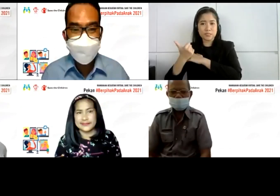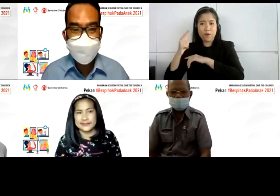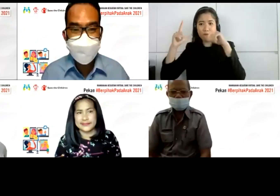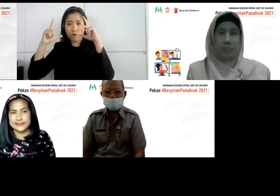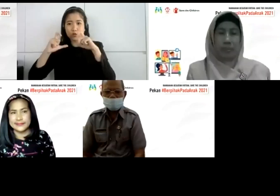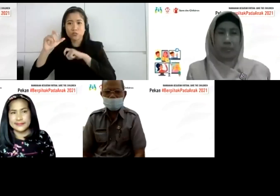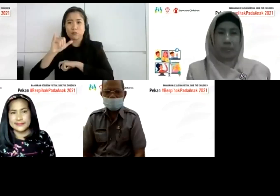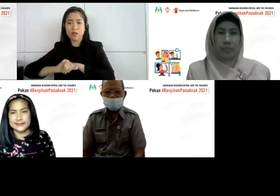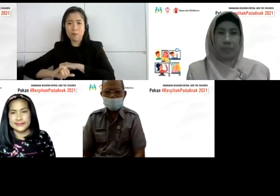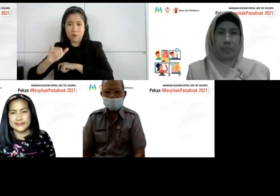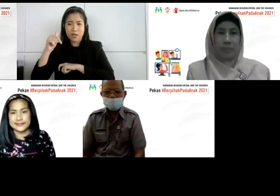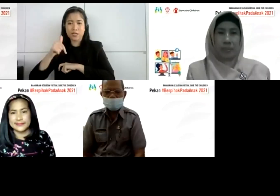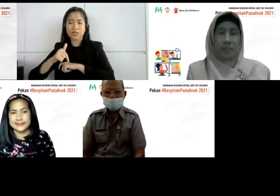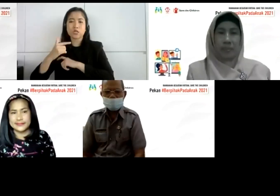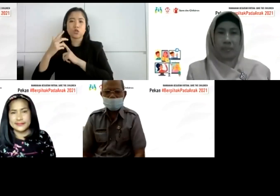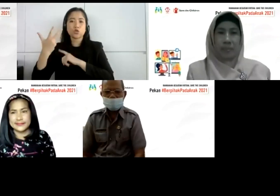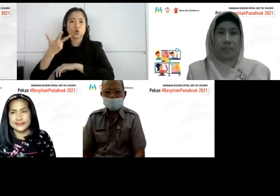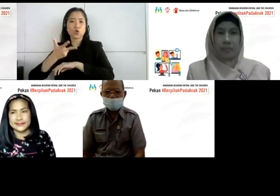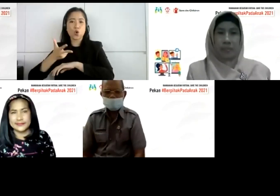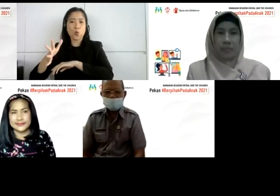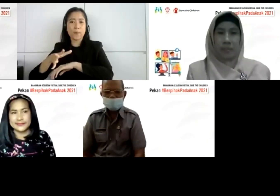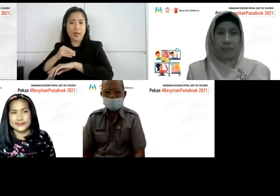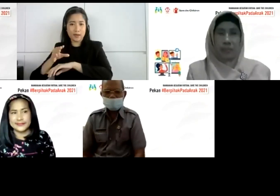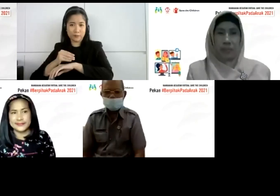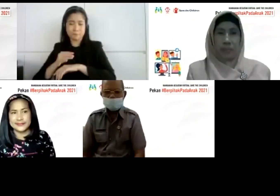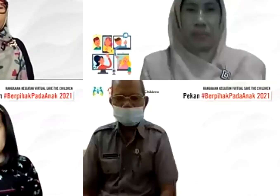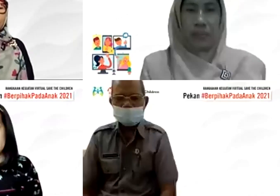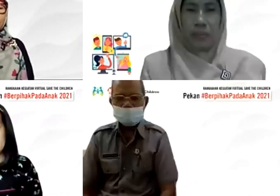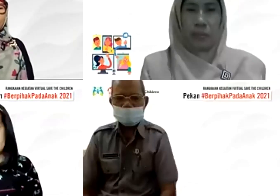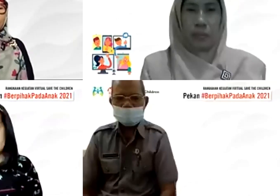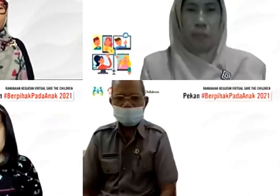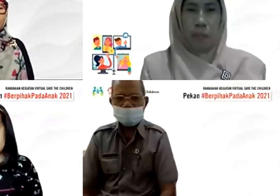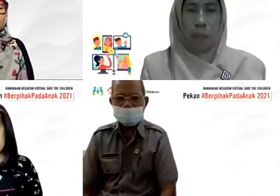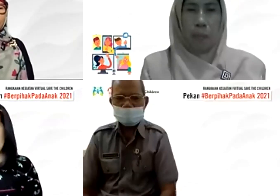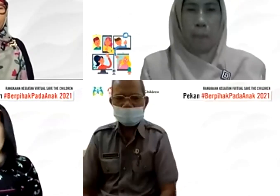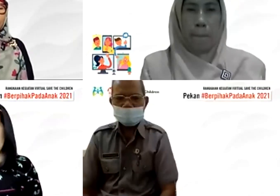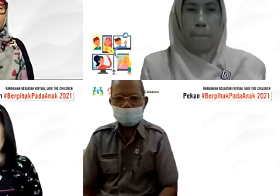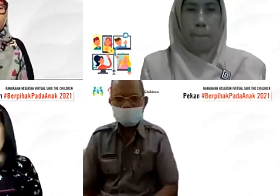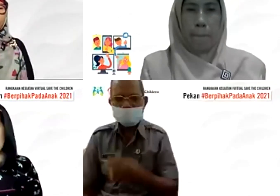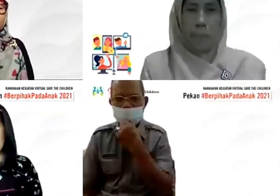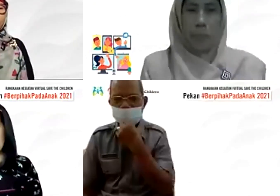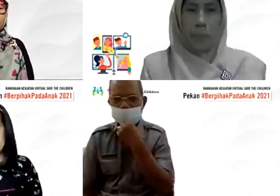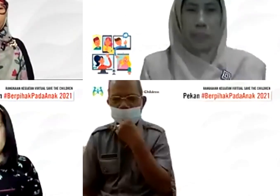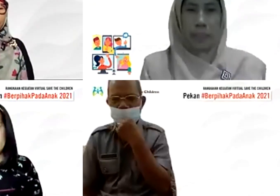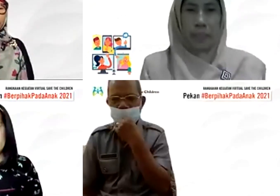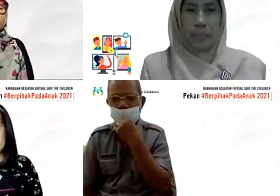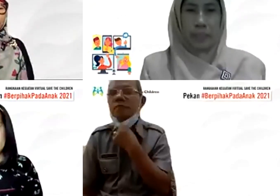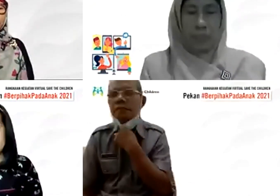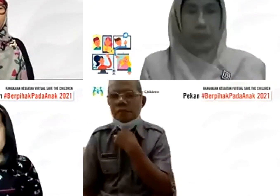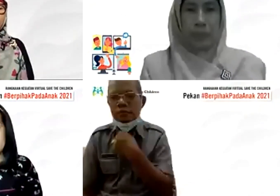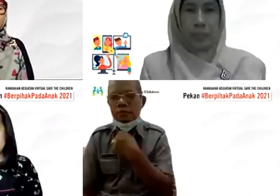berfoto bersama bagian dari dokumentasi. Sekaligus satu lagi saya ingin menyampaikan buat peserta yang mungkin belum mengisi daftar isi,